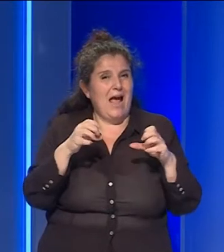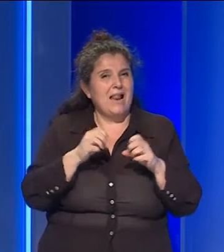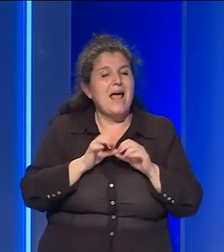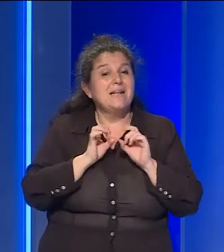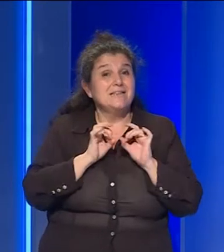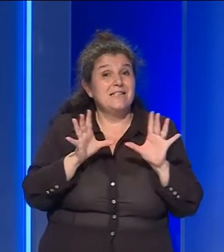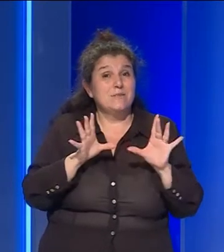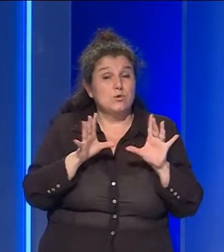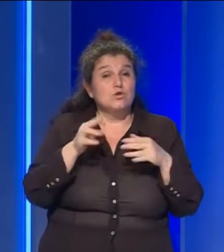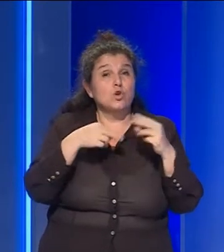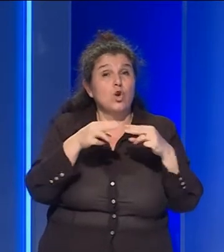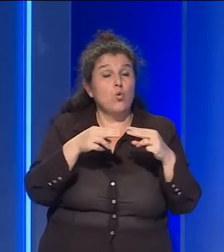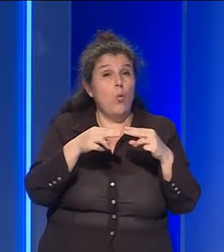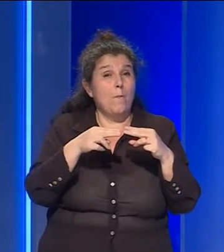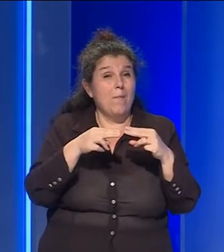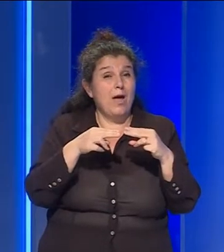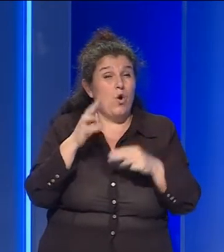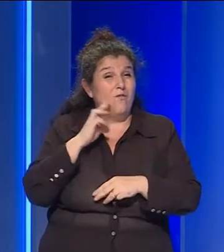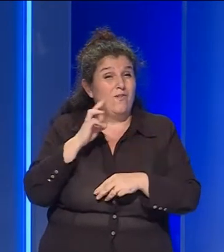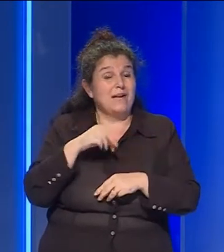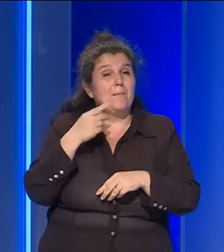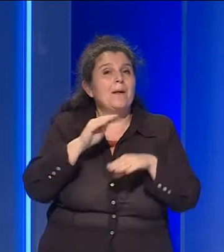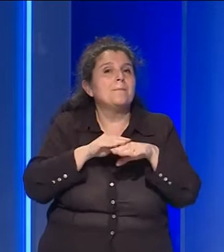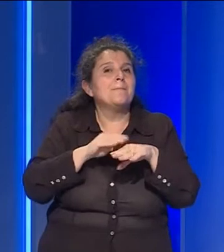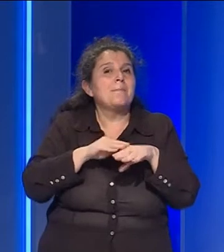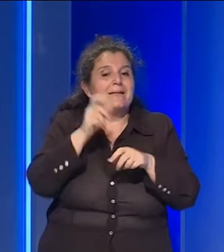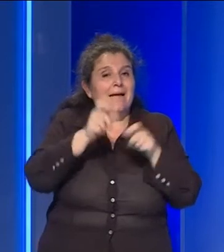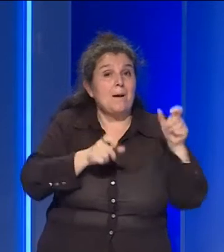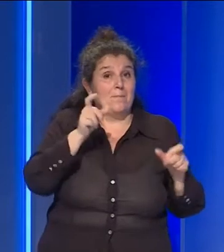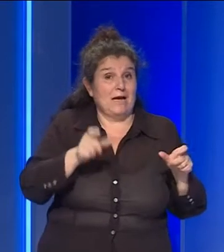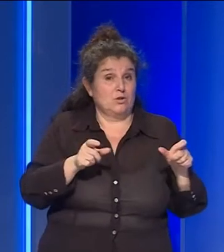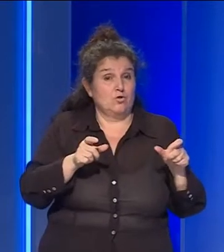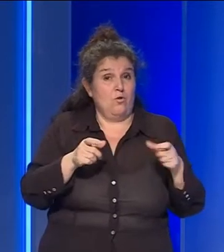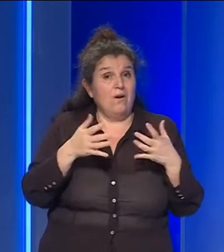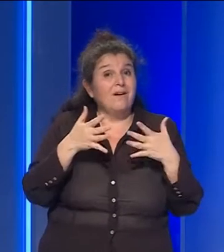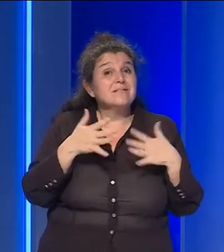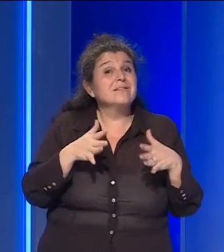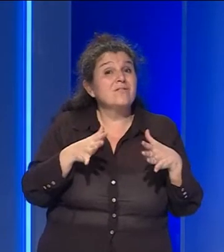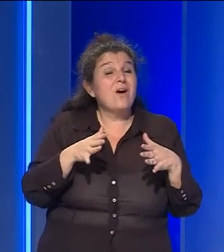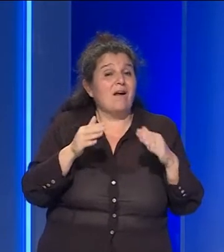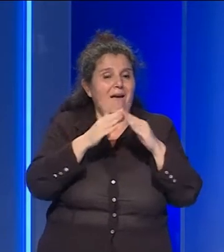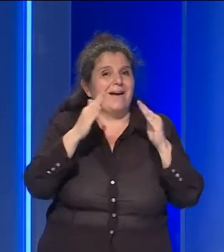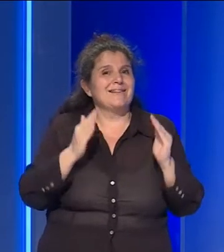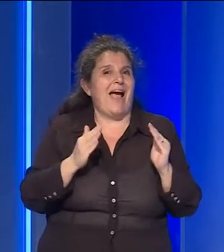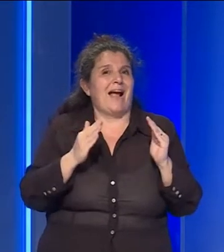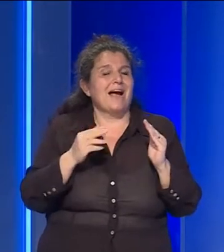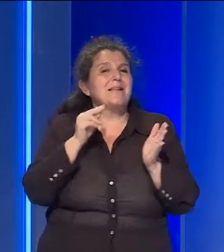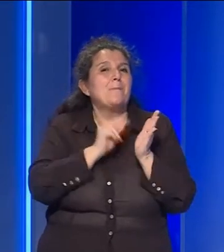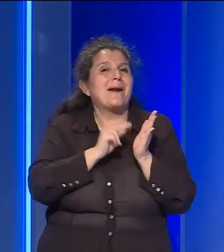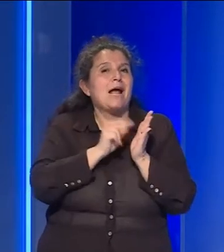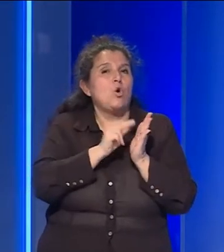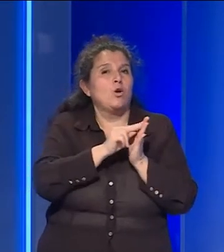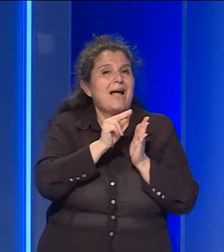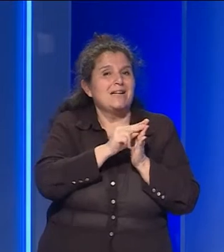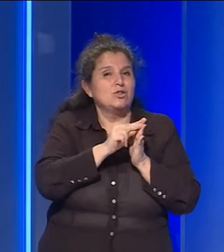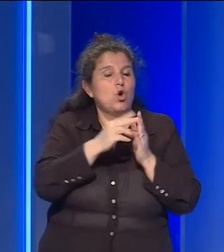disposizione un numero dedicato per consentire ai cittadini di effettuare anche da casa le prenotazioni